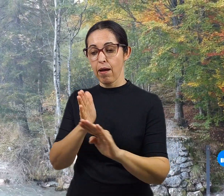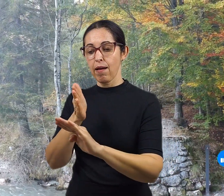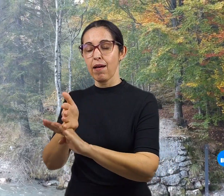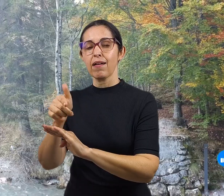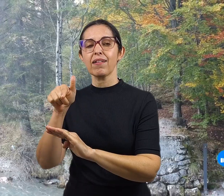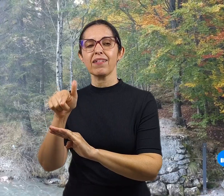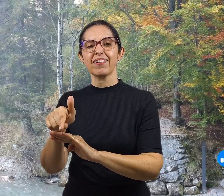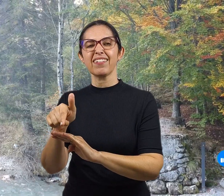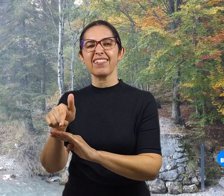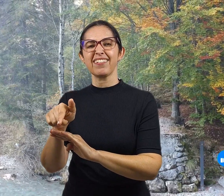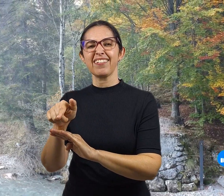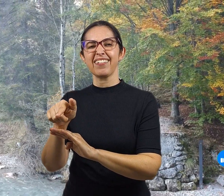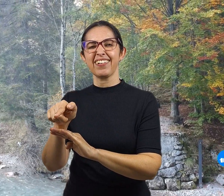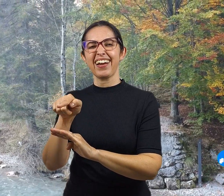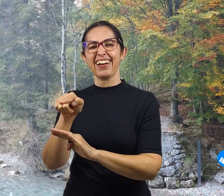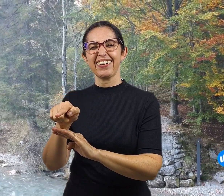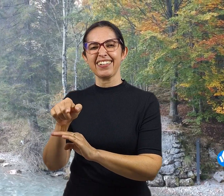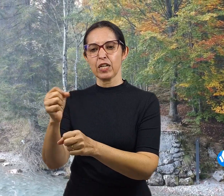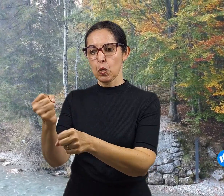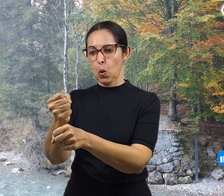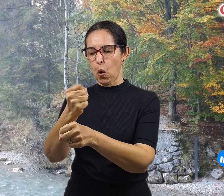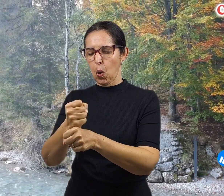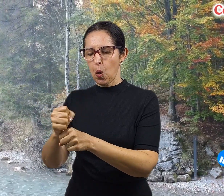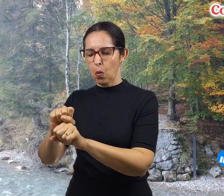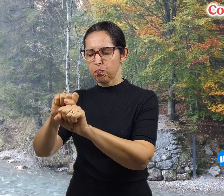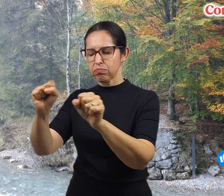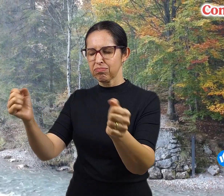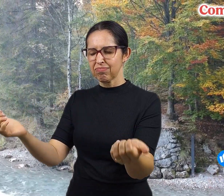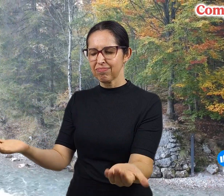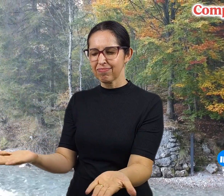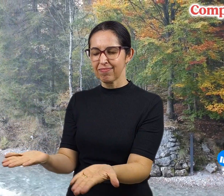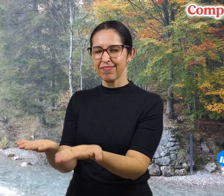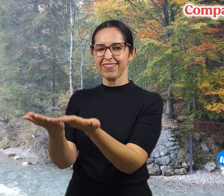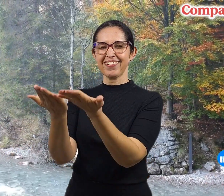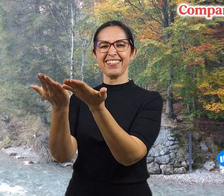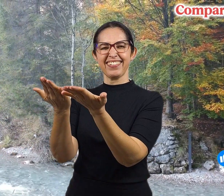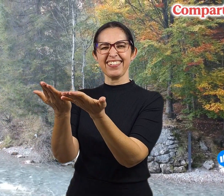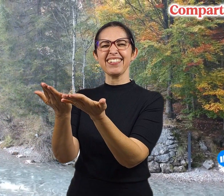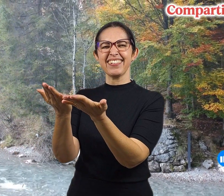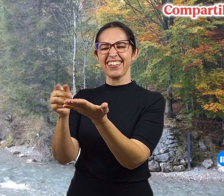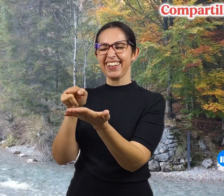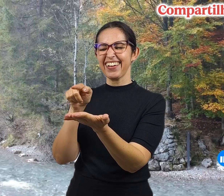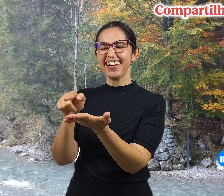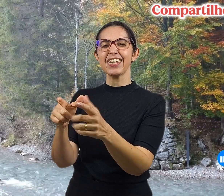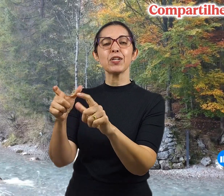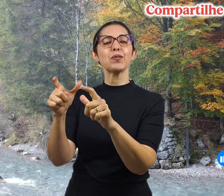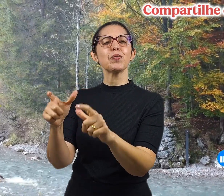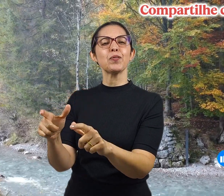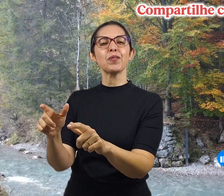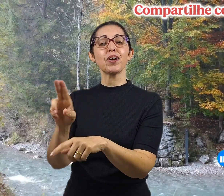e edificou ali um altar, e chamou aquele lugar El